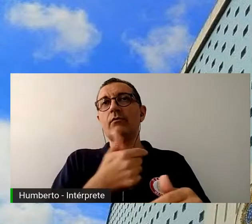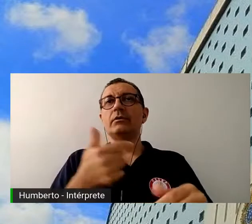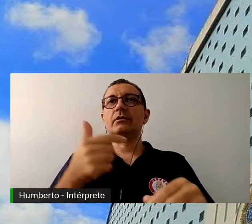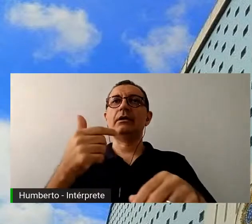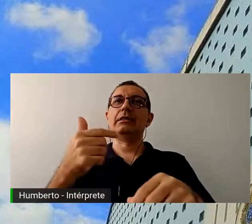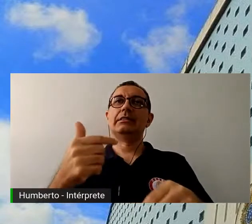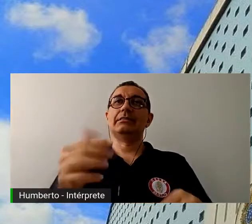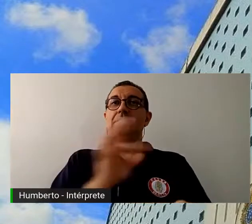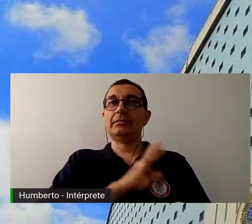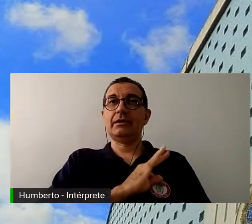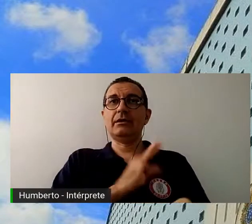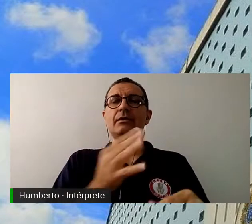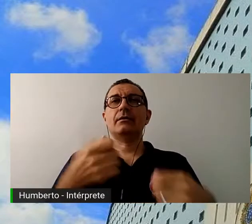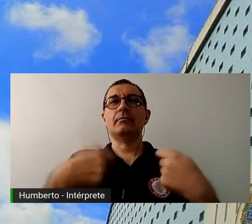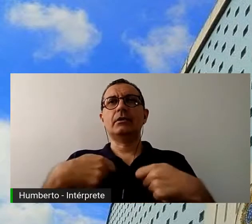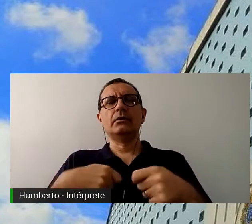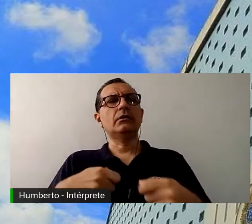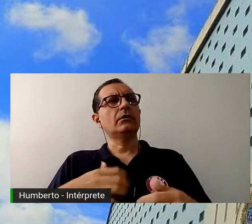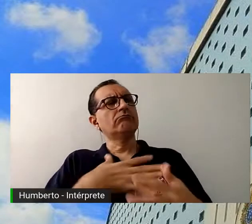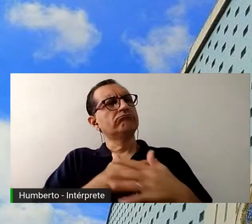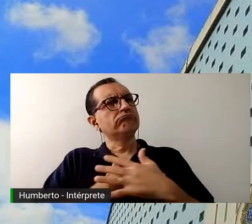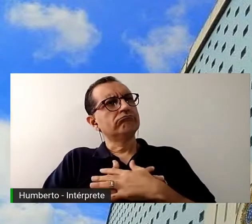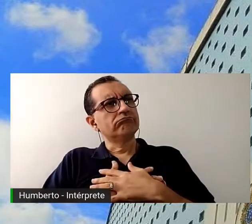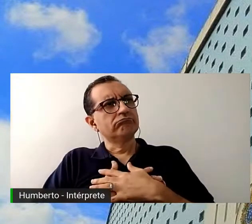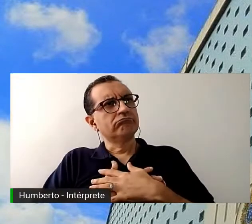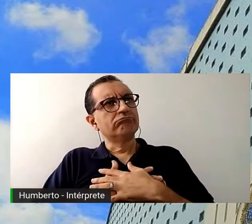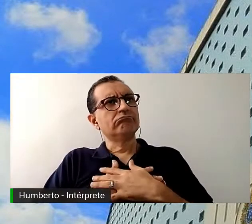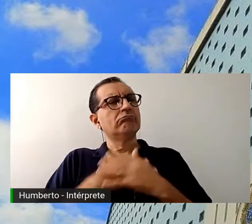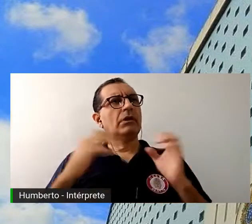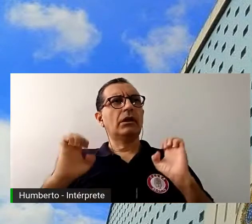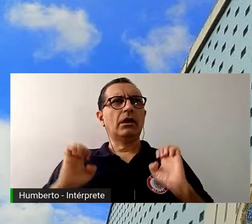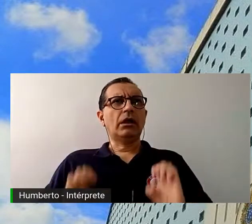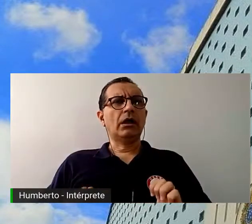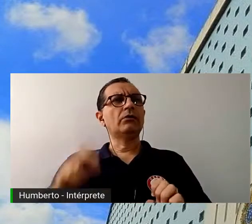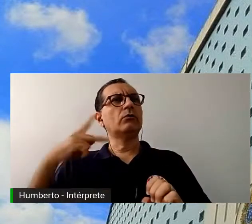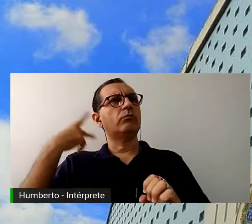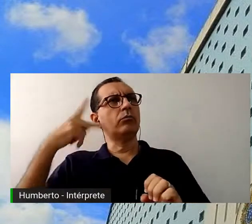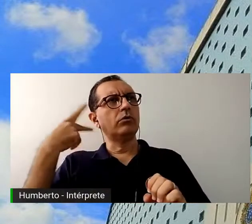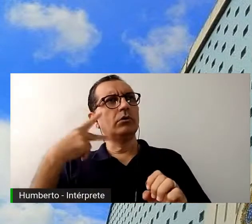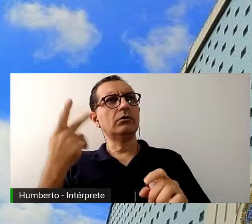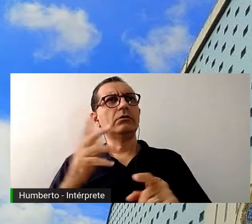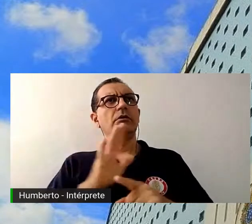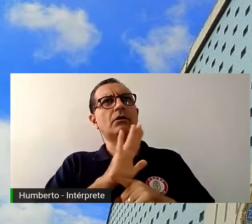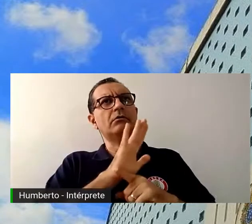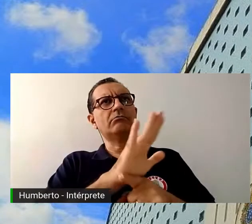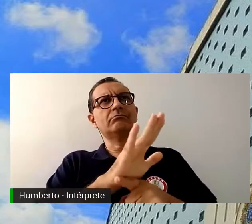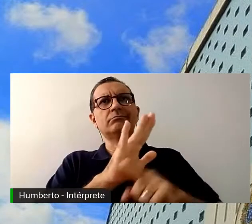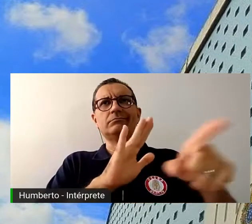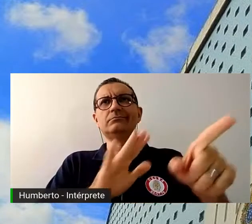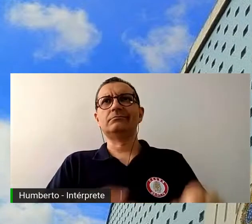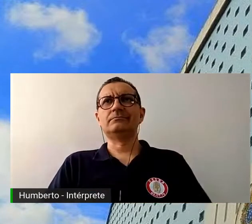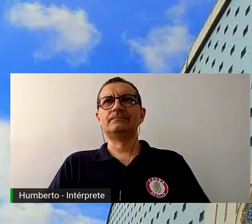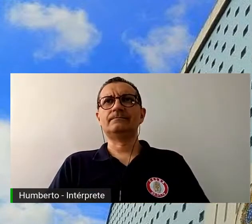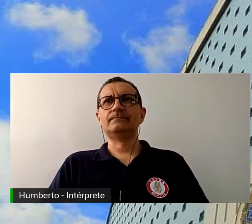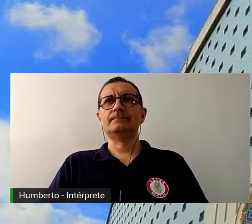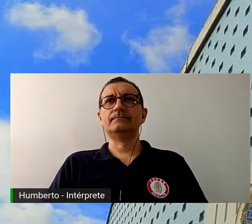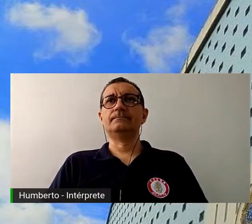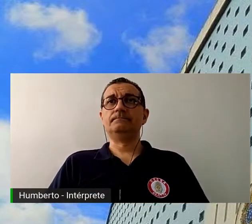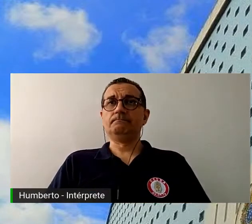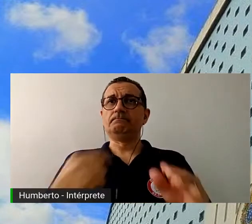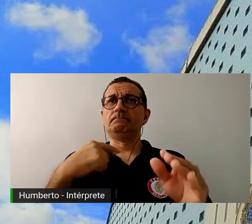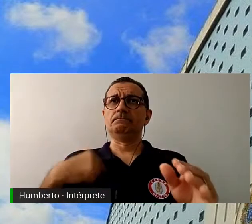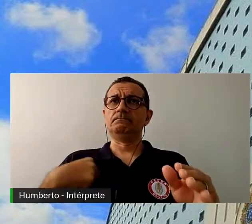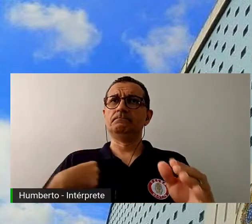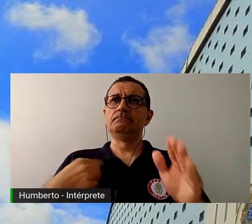e política com os grupos atingidos pela especulação latifundiária. Pode-se acrescentar aqui também a